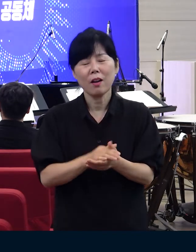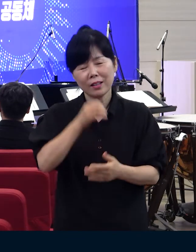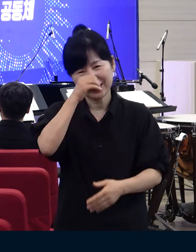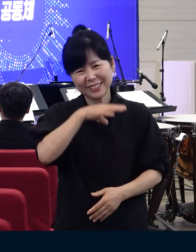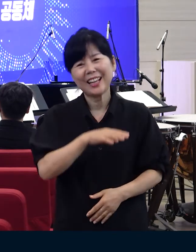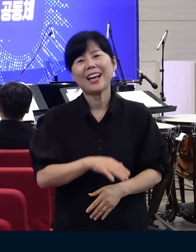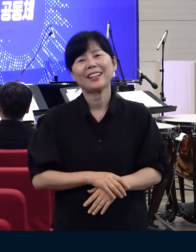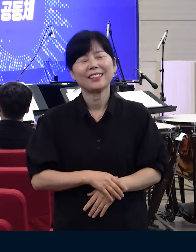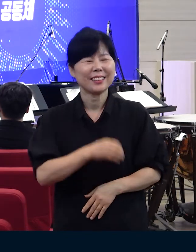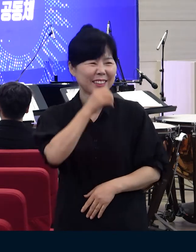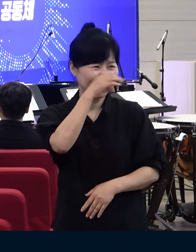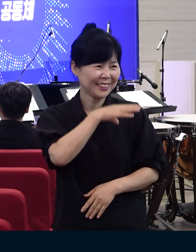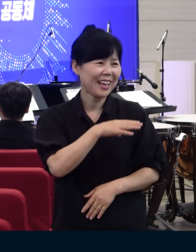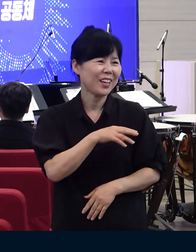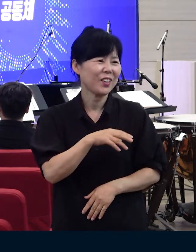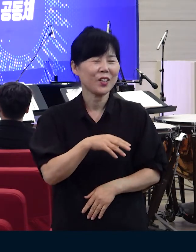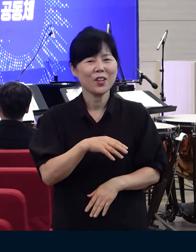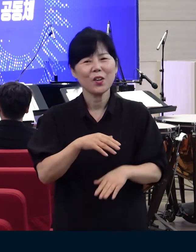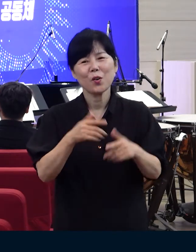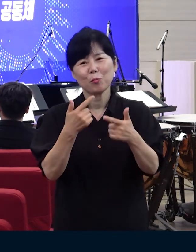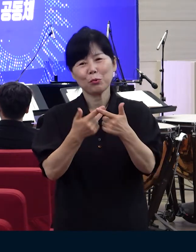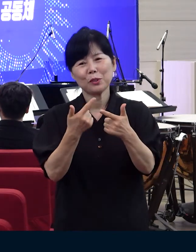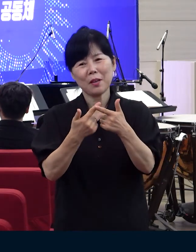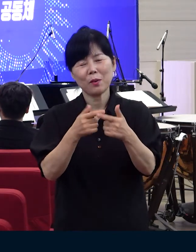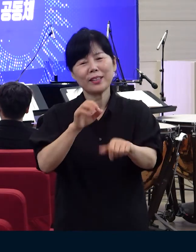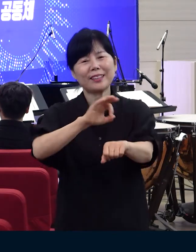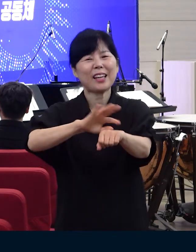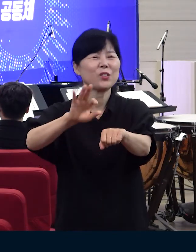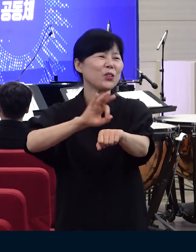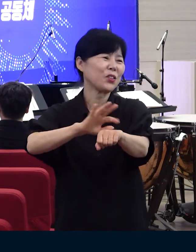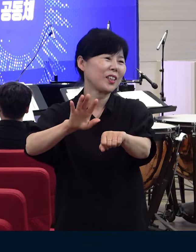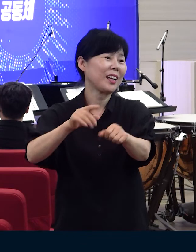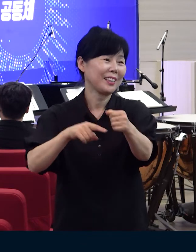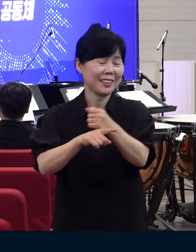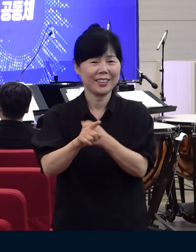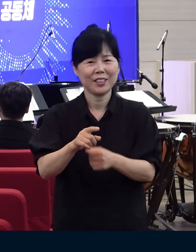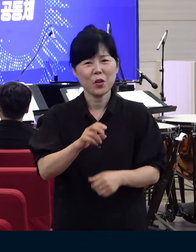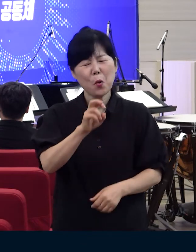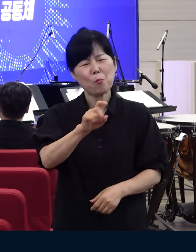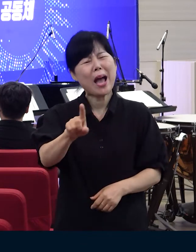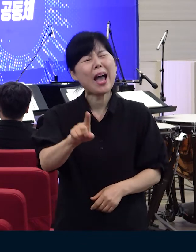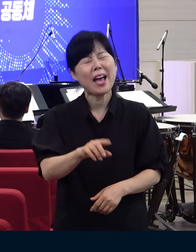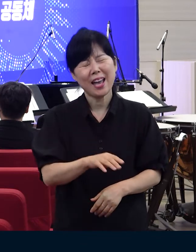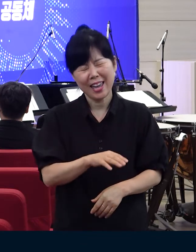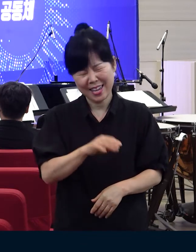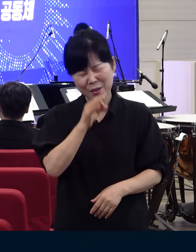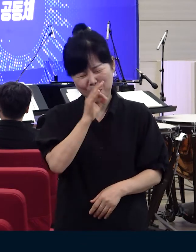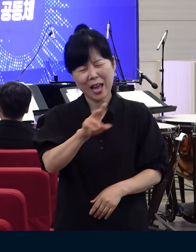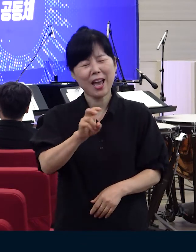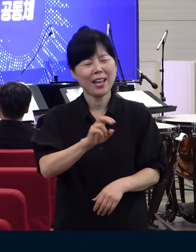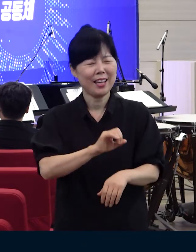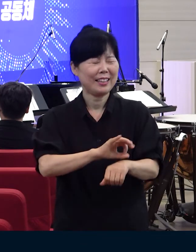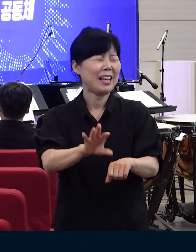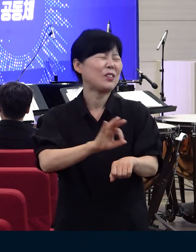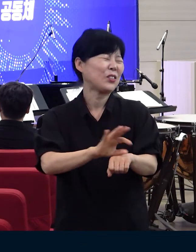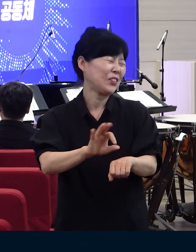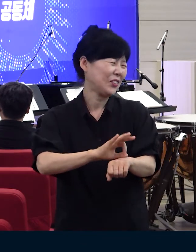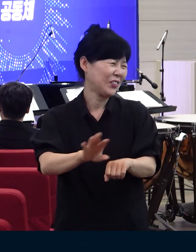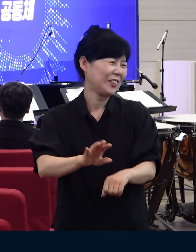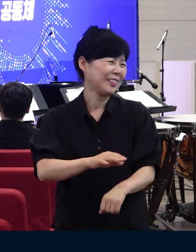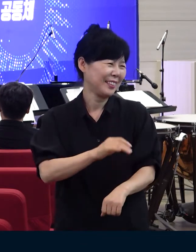그냥이라는 의미의 마가 있어요. 그냥 대충이라는. 그래서 마 그냥 하이소 그러면 왜 대충